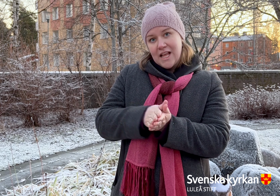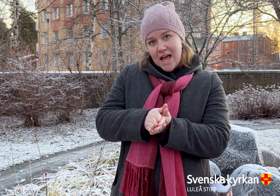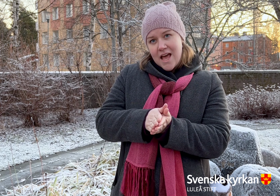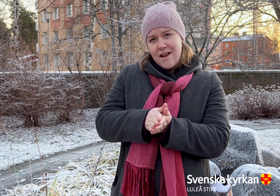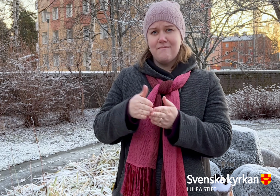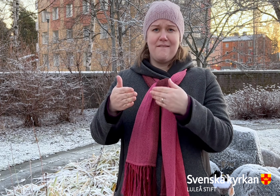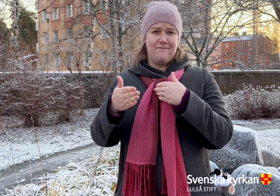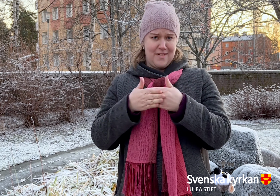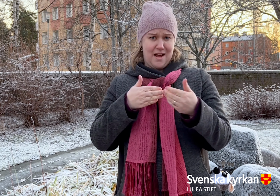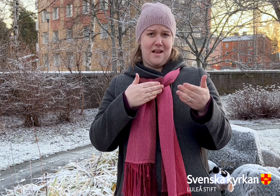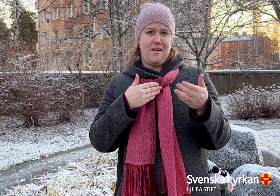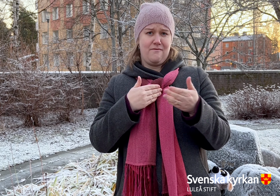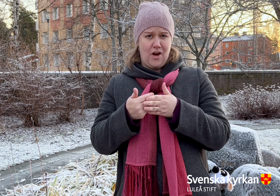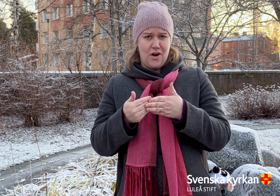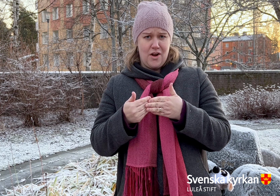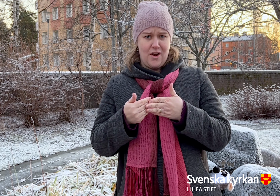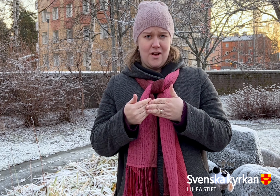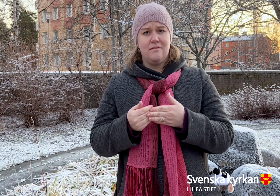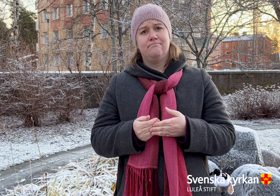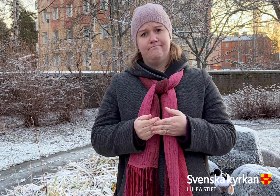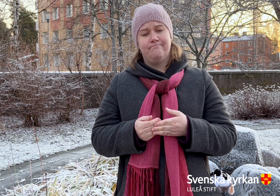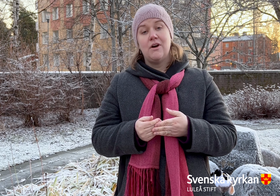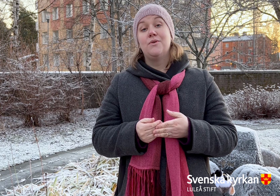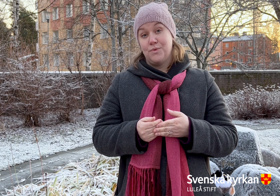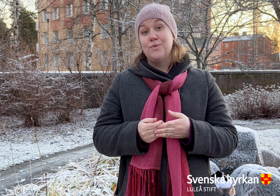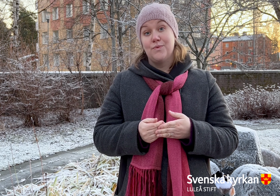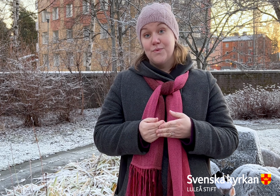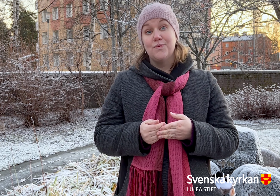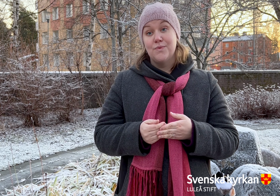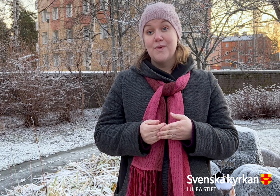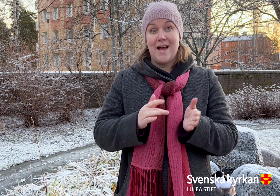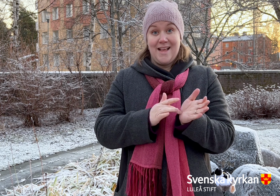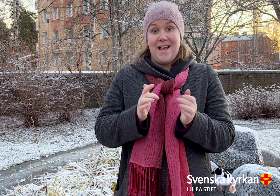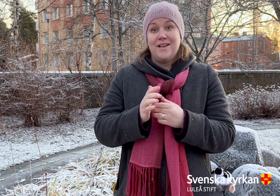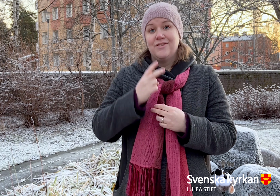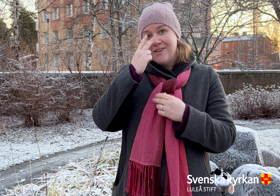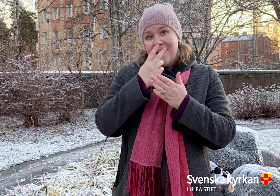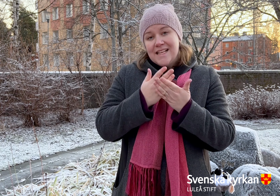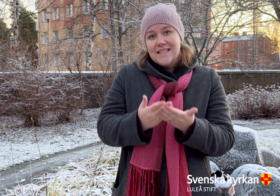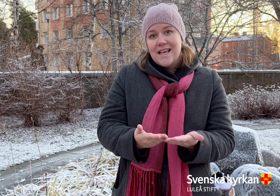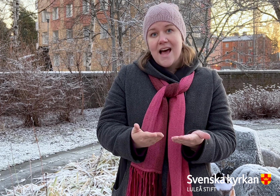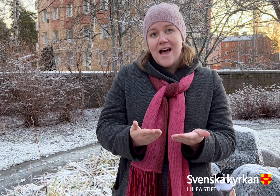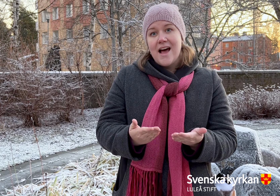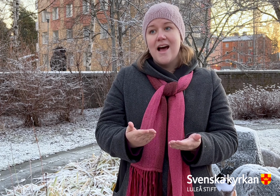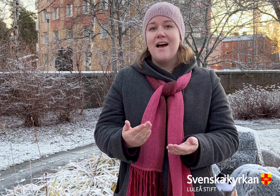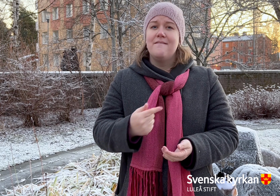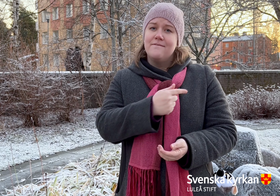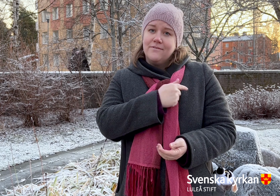Varför tvättade Jesus lärjungarnas fötter? Jo, för att Jesus ville visa att vi ska hjälpa